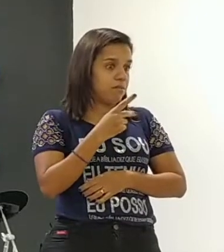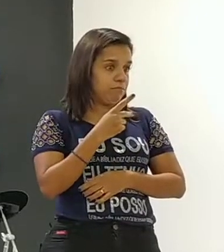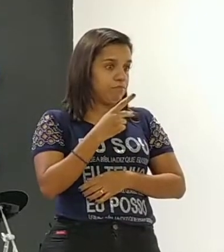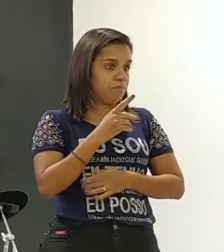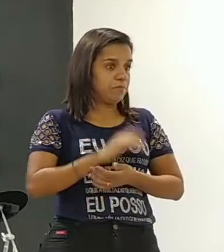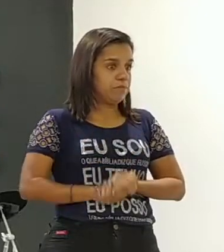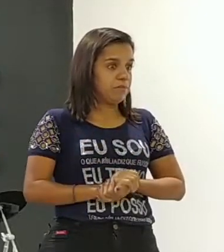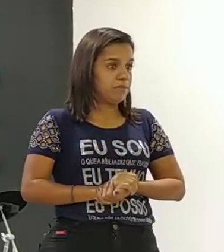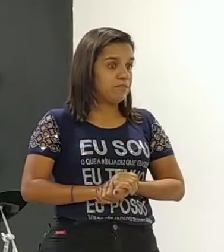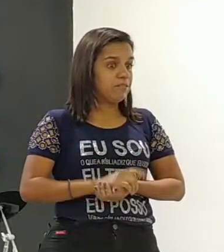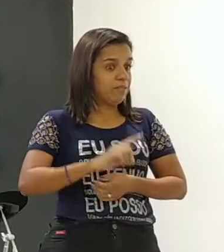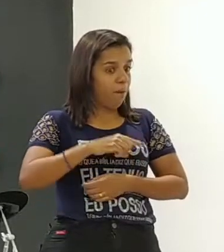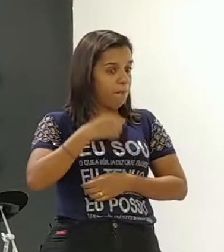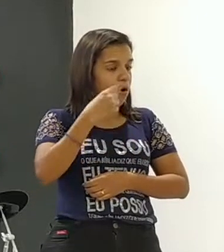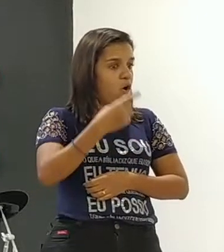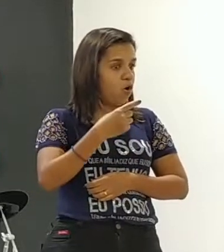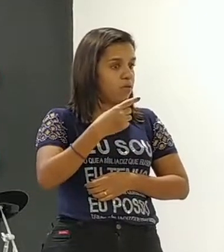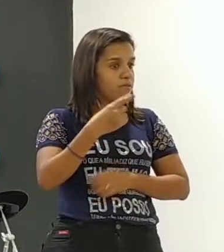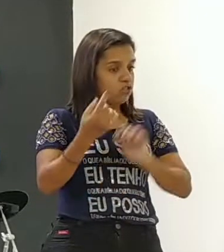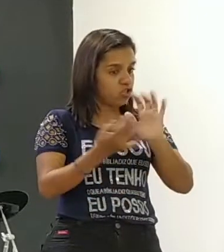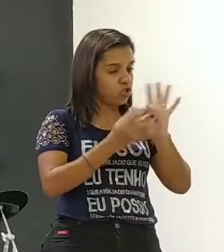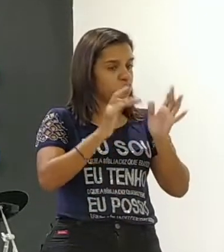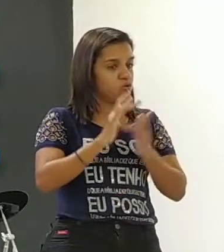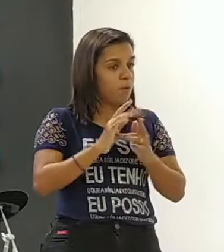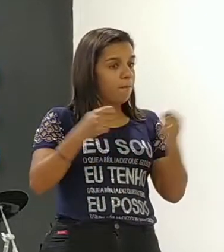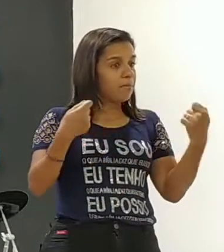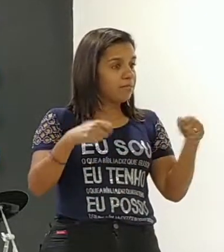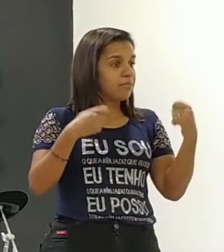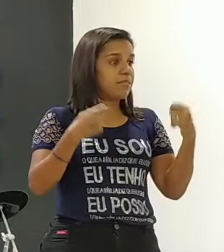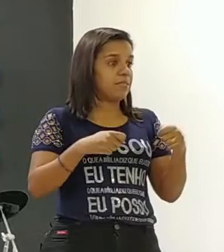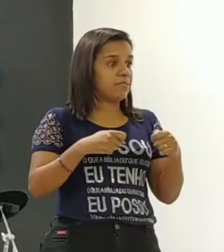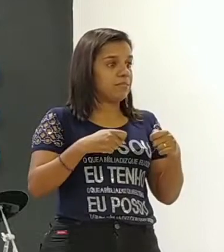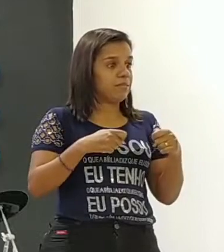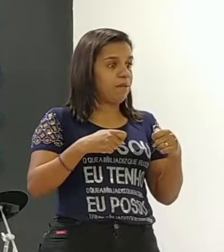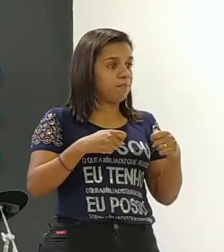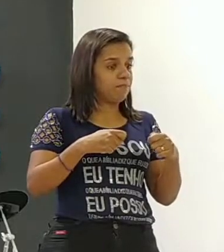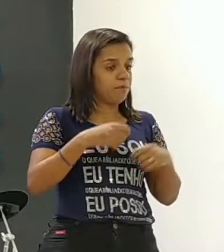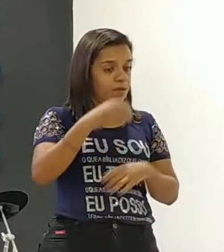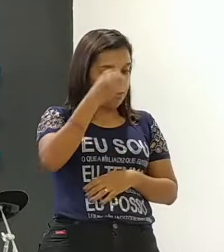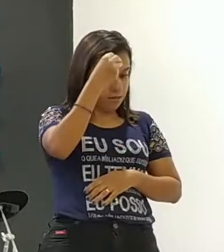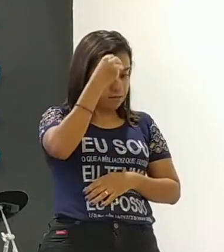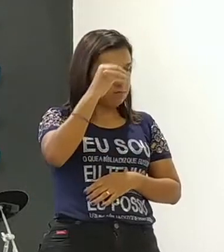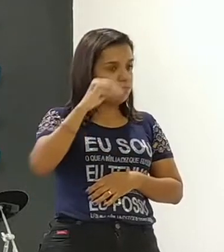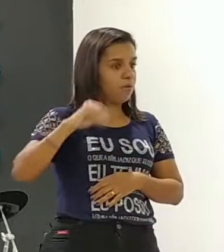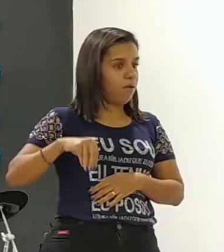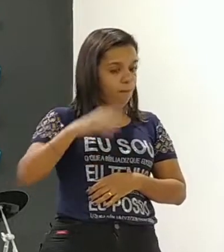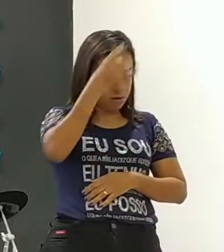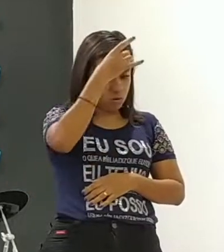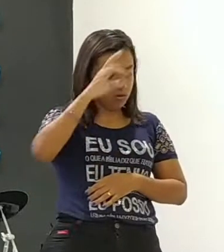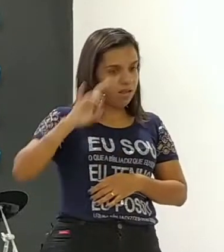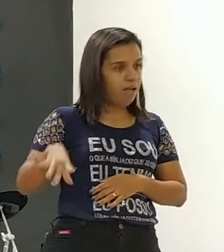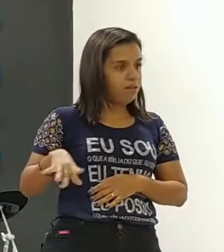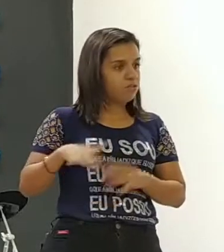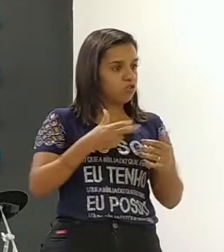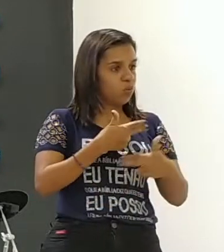quiser vir após Ele, negue-se a si mesmo. E não é fácil negar a si